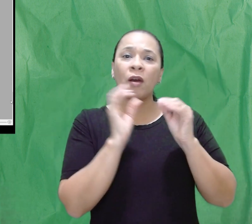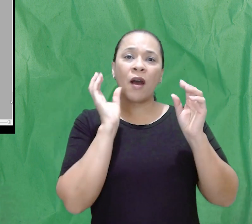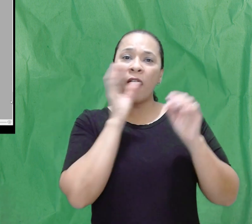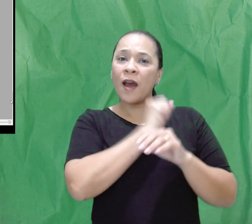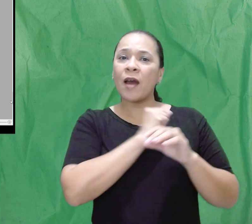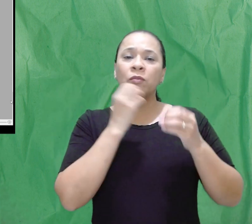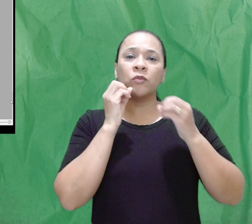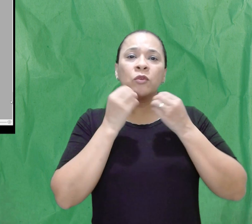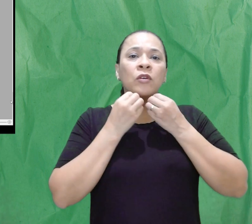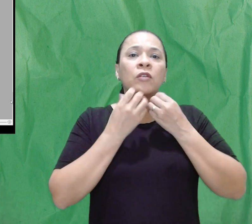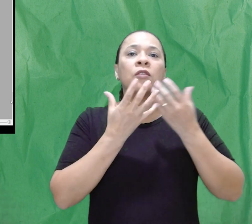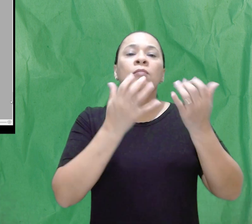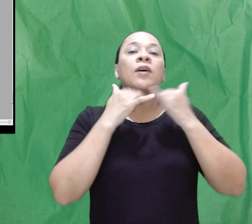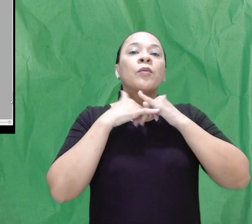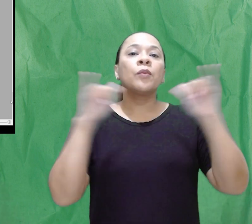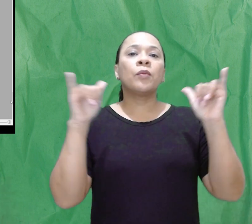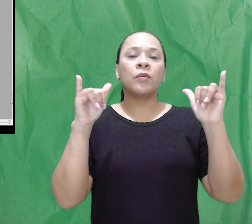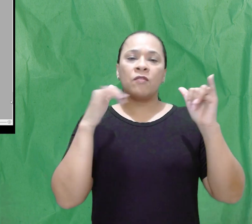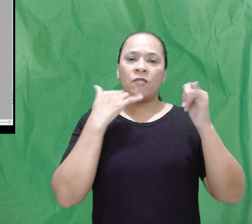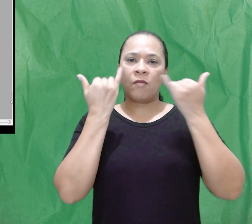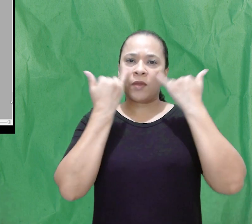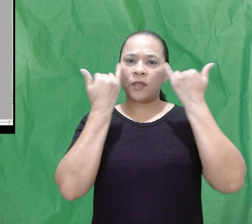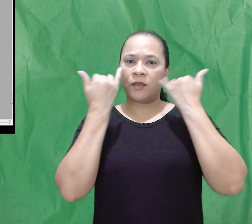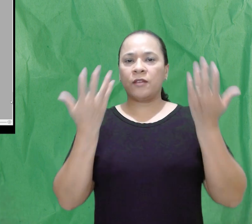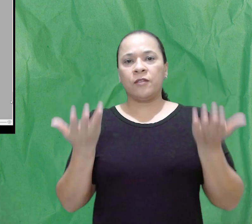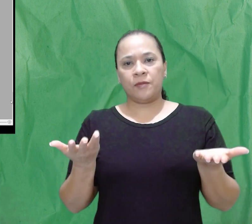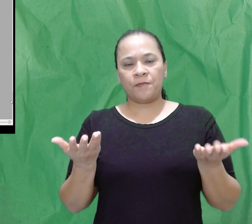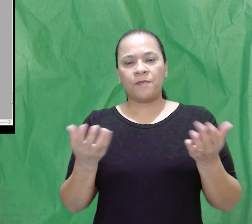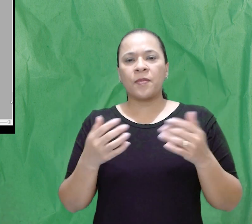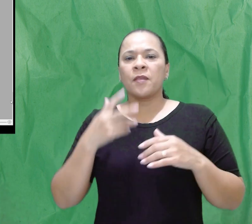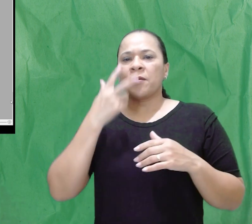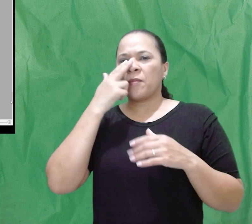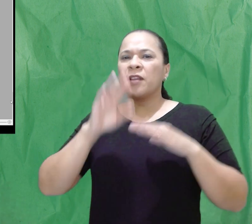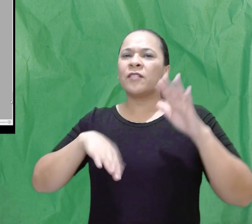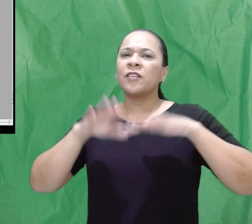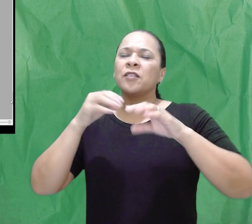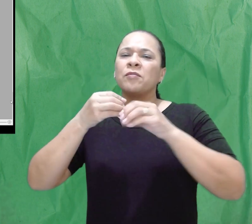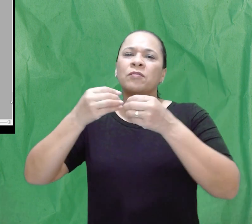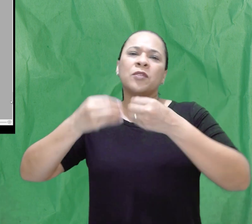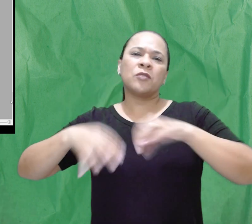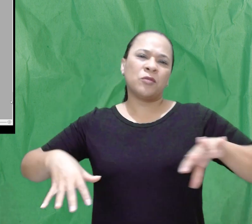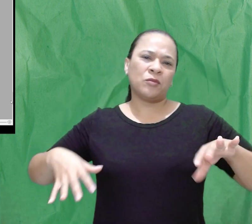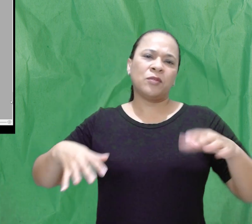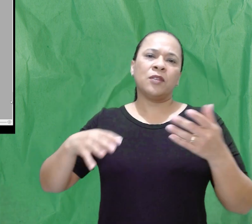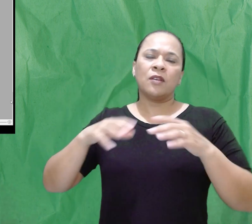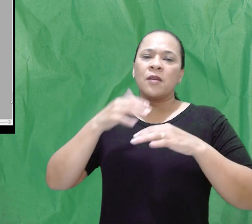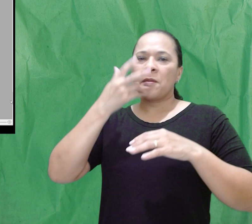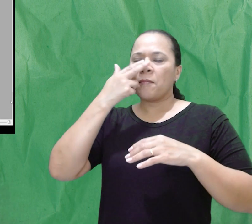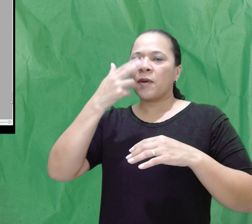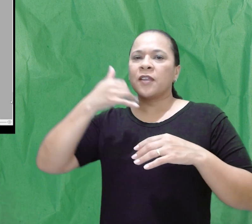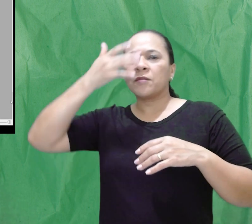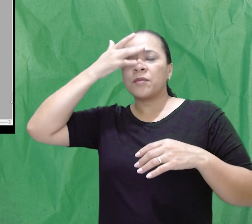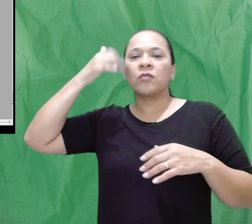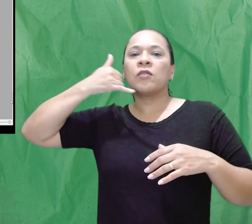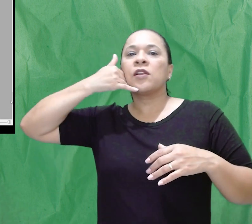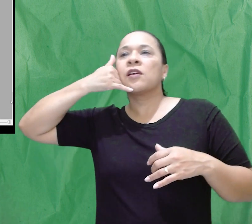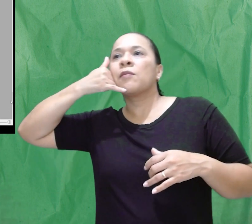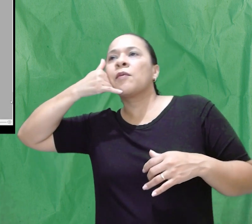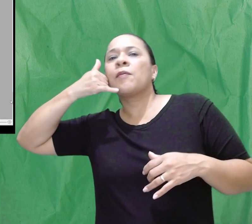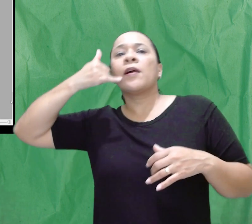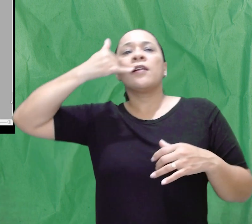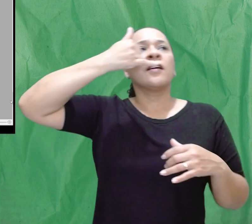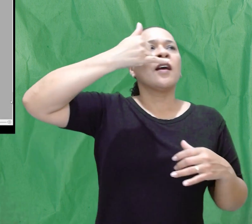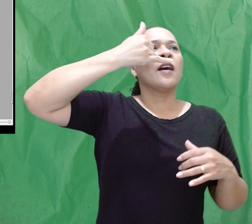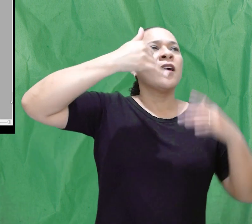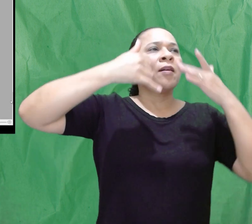perdas nessa comunicação. É igual aquela história do telefone sem fio. Eu falo uma coisa com outra pessoa, essa pessoa repassa a informação